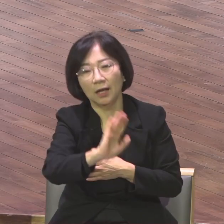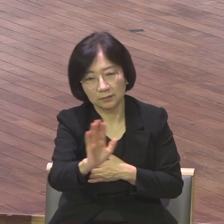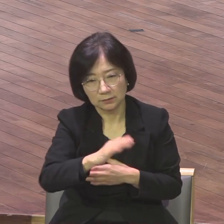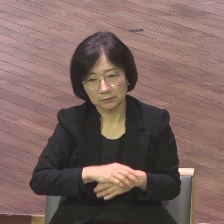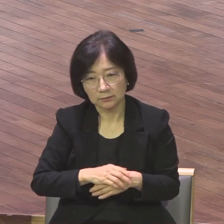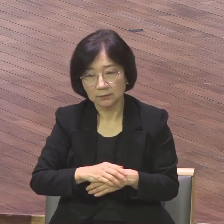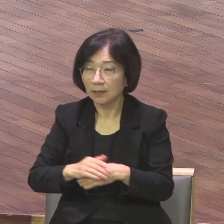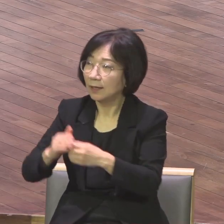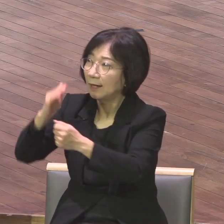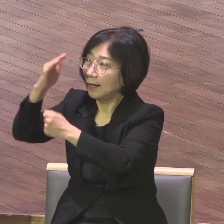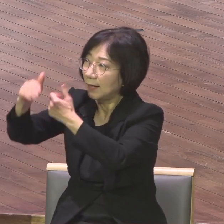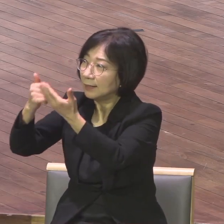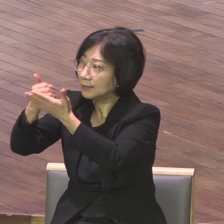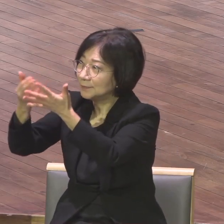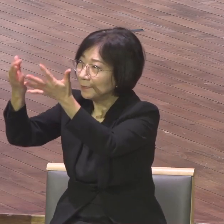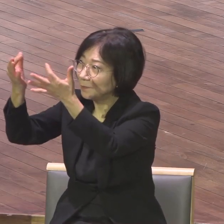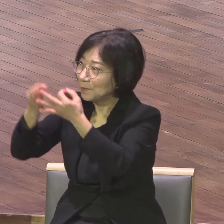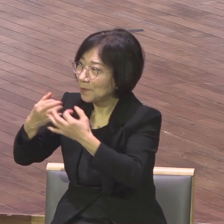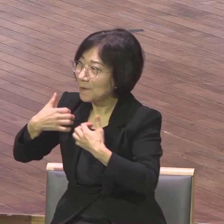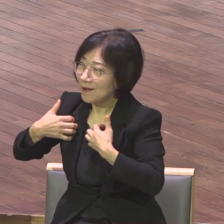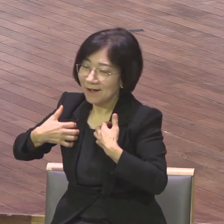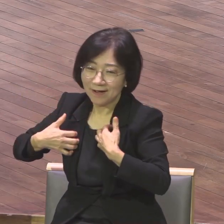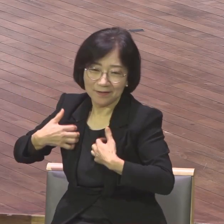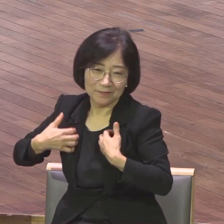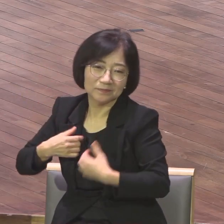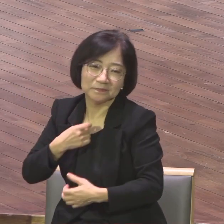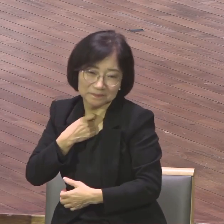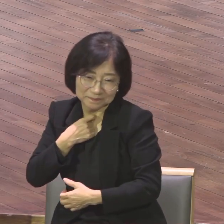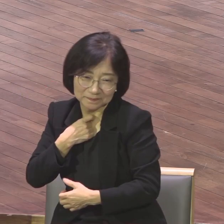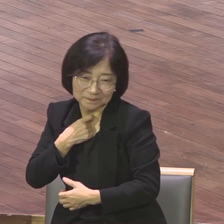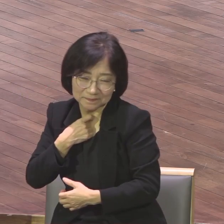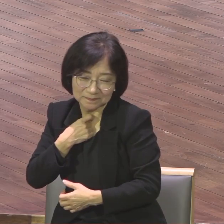바울이 가졌던 유일한 동기는 하나밖에